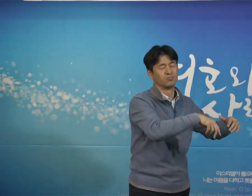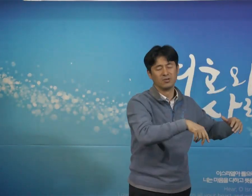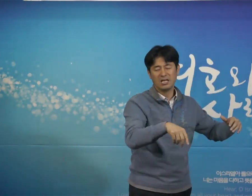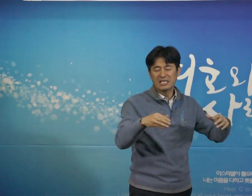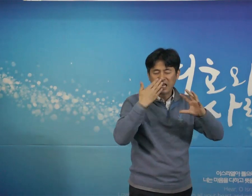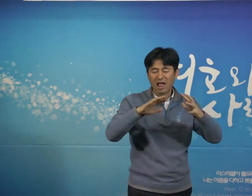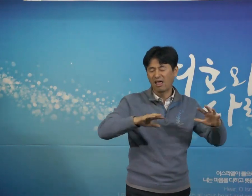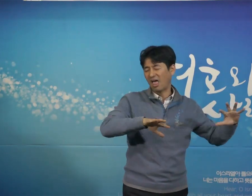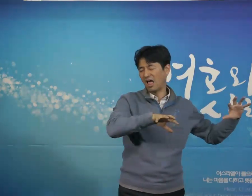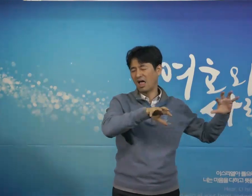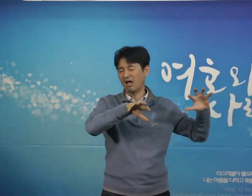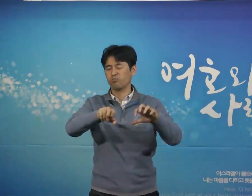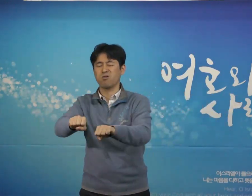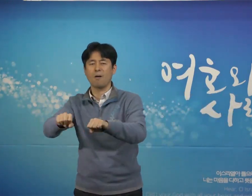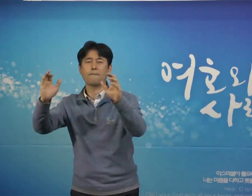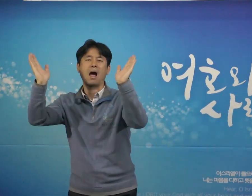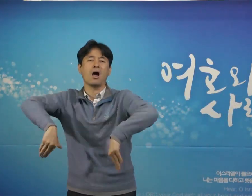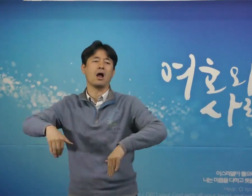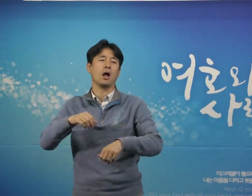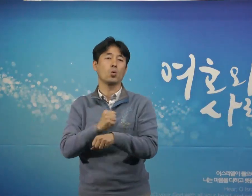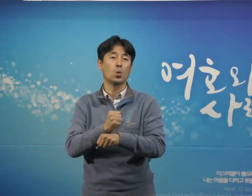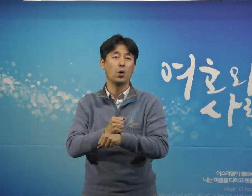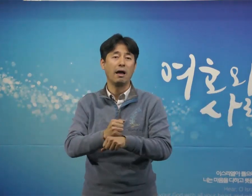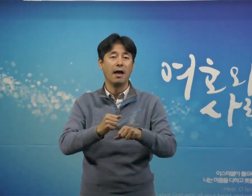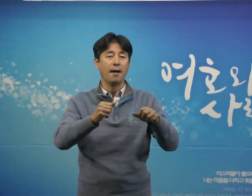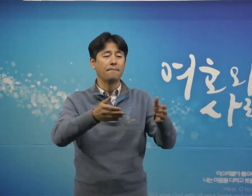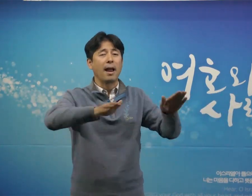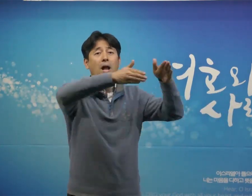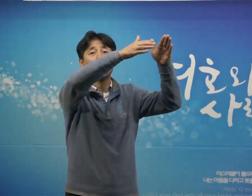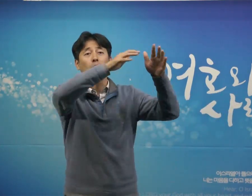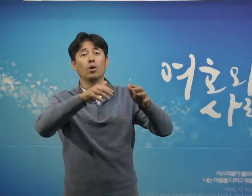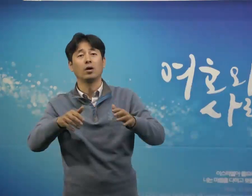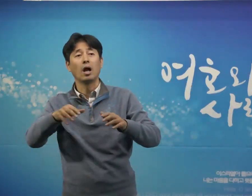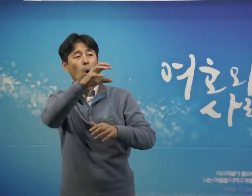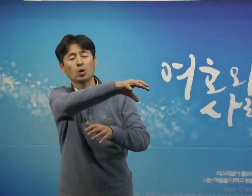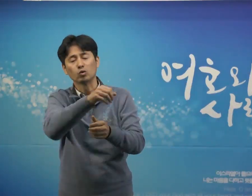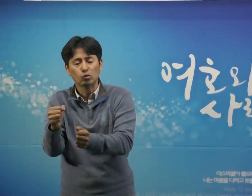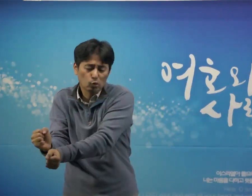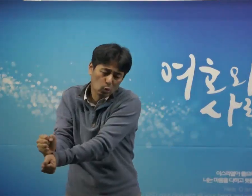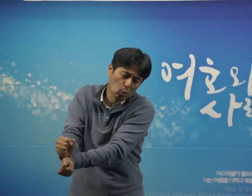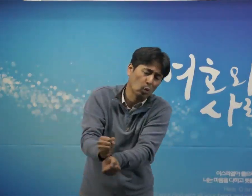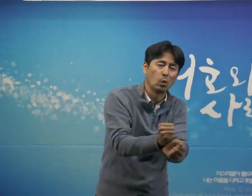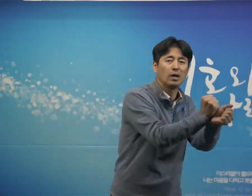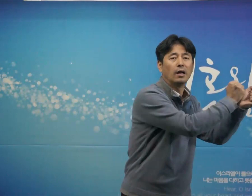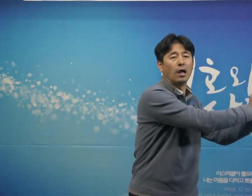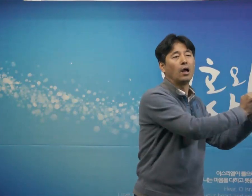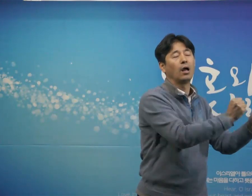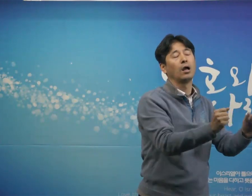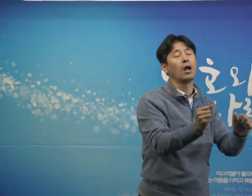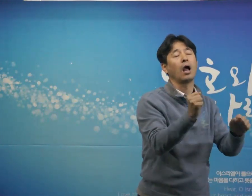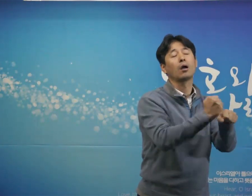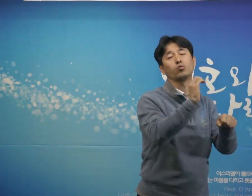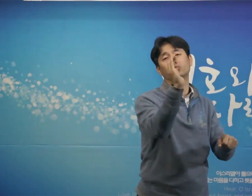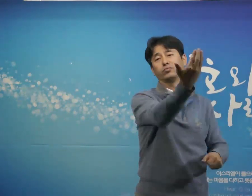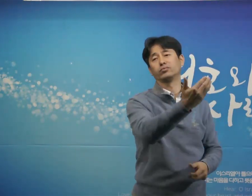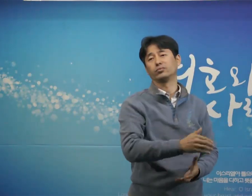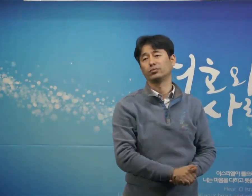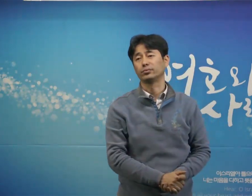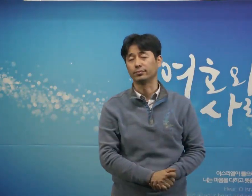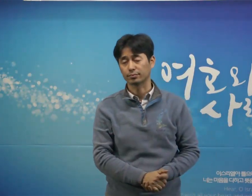이스라엘을 이방 족속이 멸망하도록 허락해 주셨습니다. 그래서 그들은